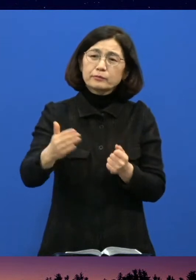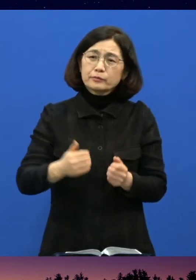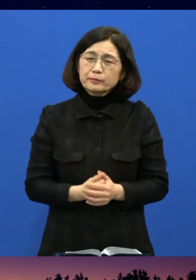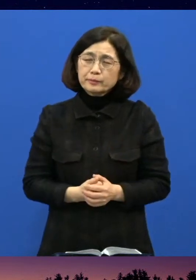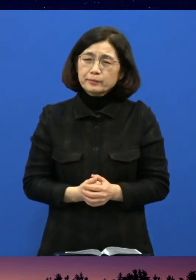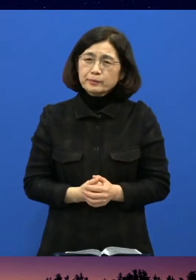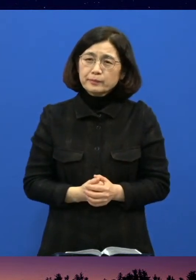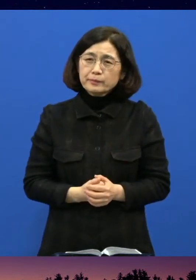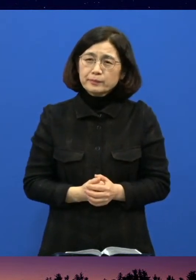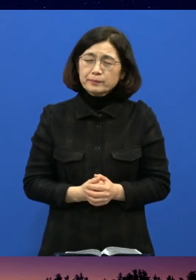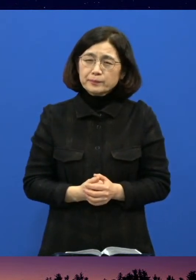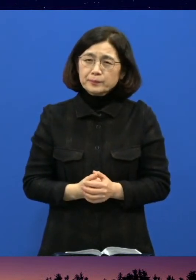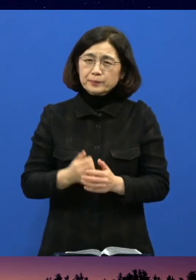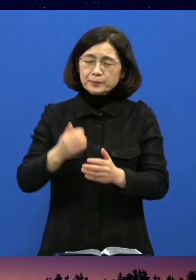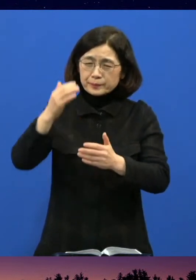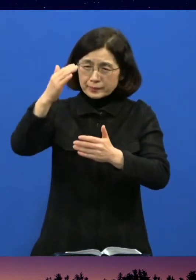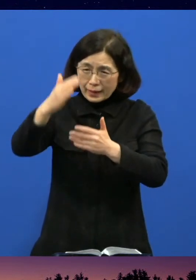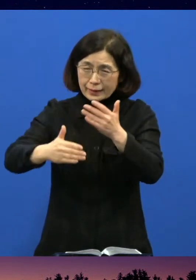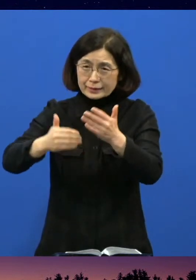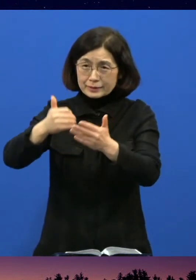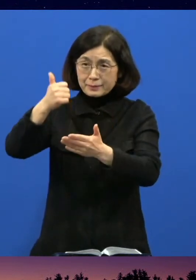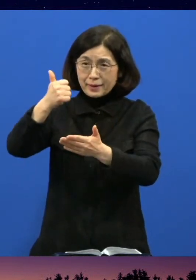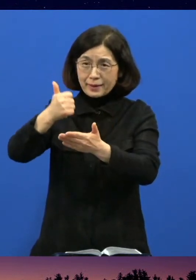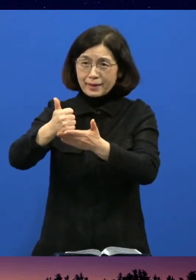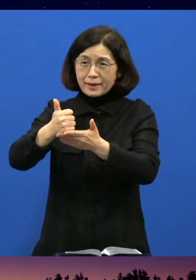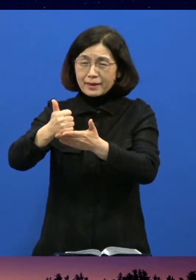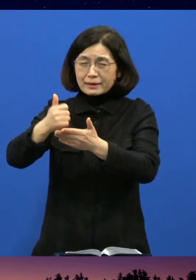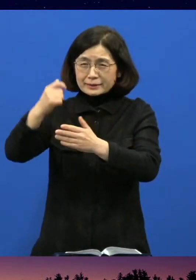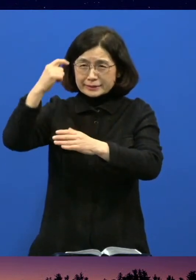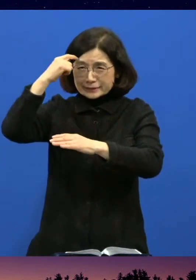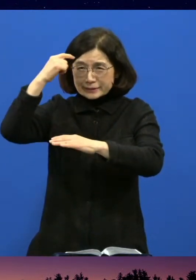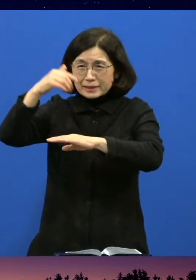이 하나님의 밀당 안으로 들어가야 돼요.